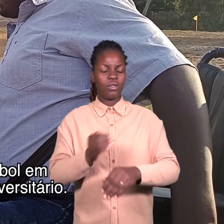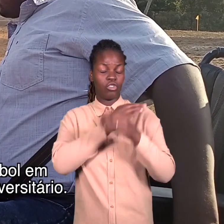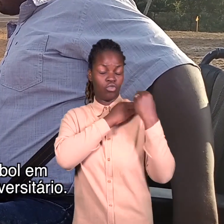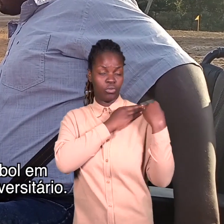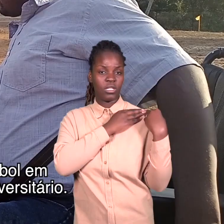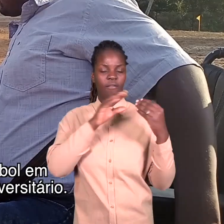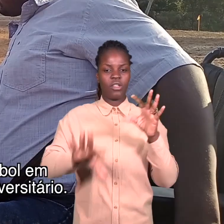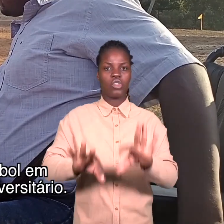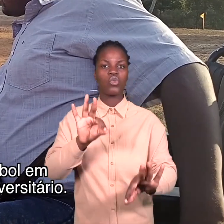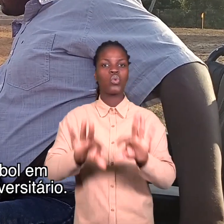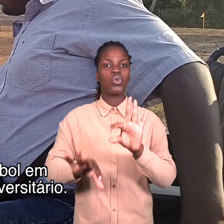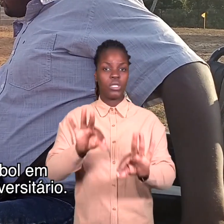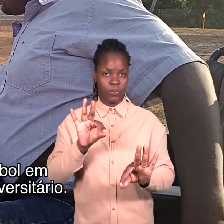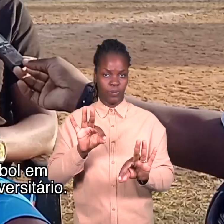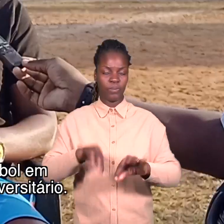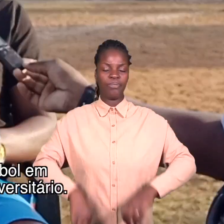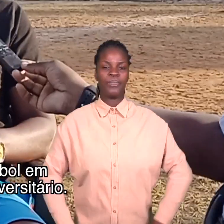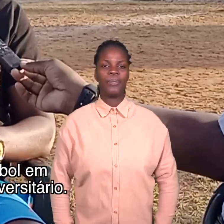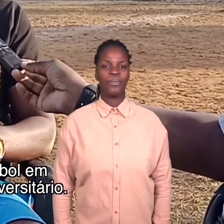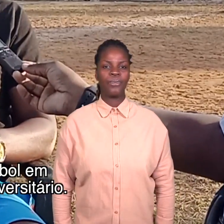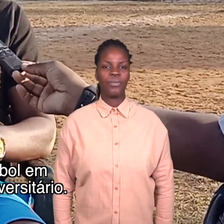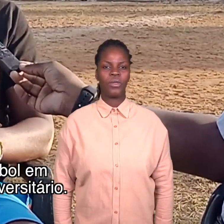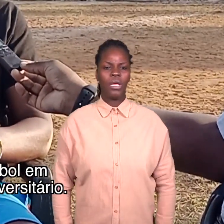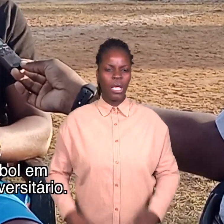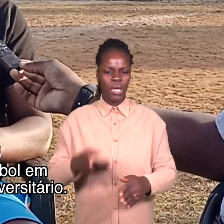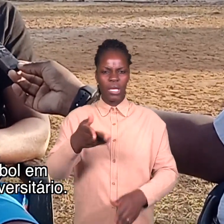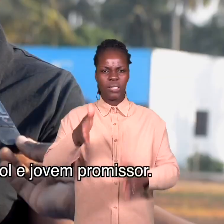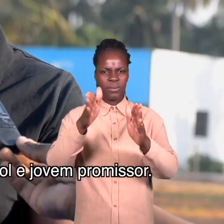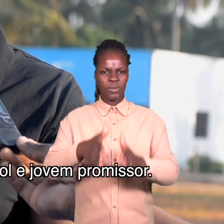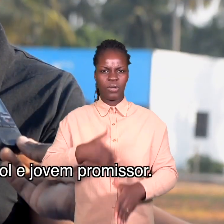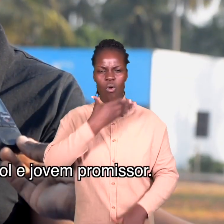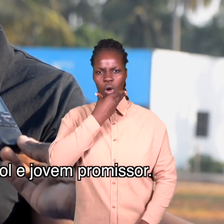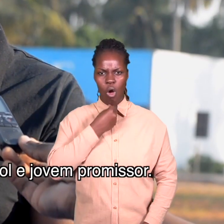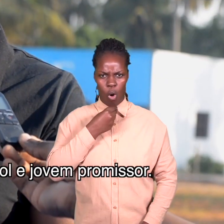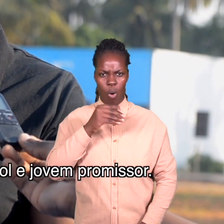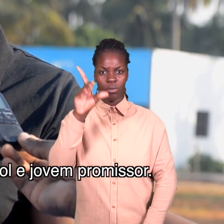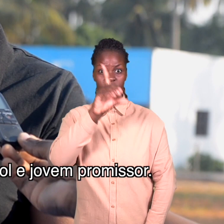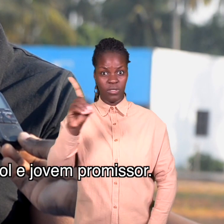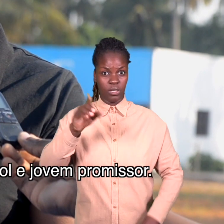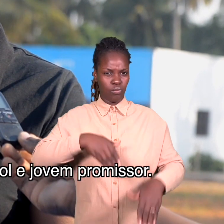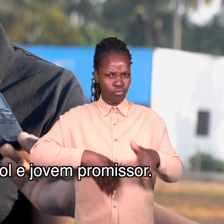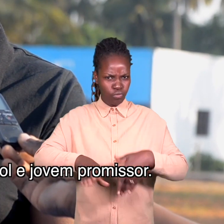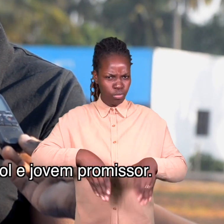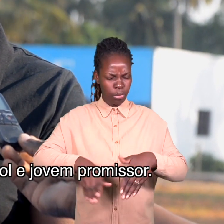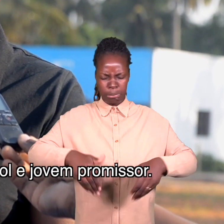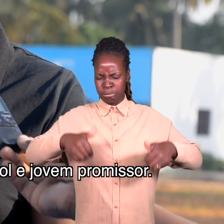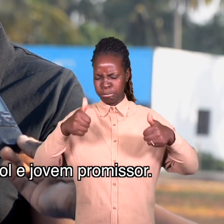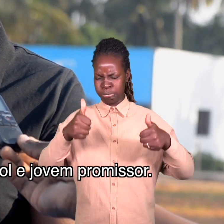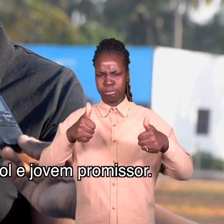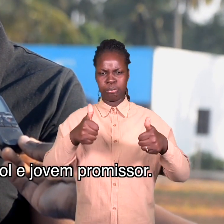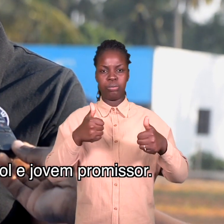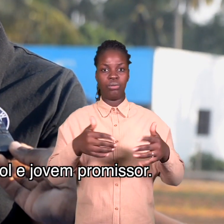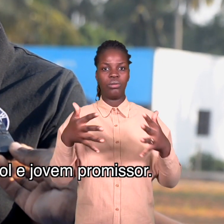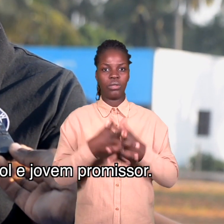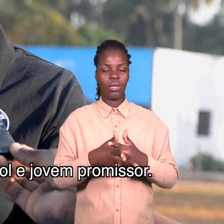Machava, selecionador de futebol em Cumbana e docente universitário. Romão como um atleta de futebol, um grande atleta